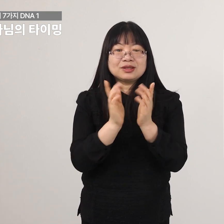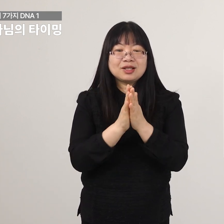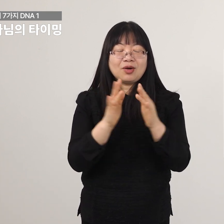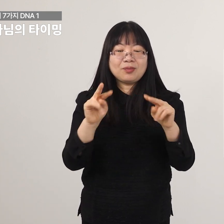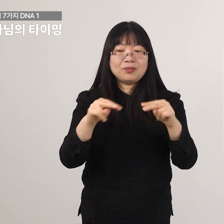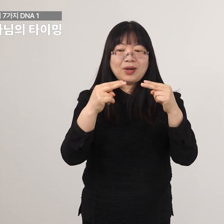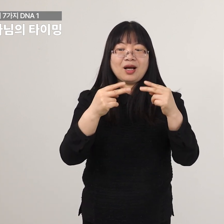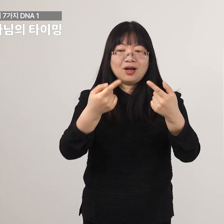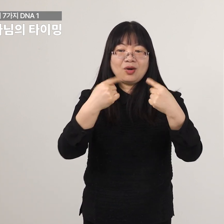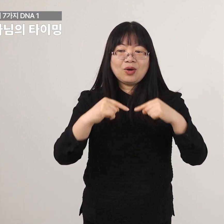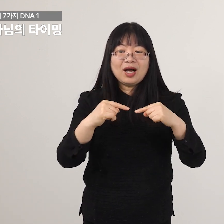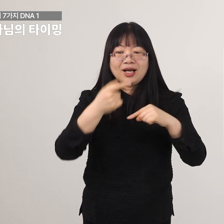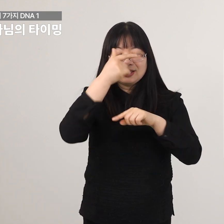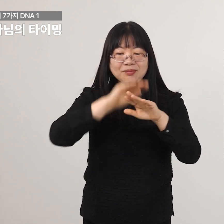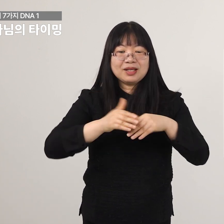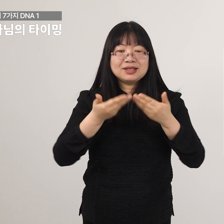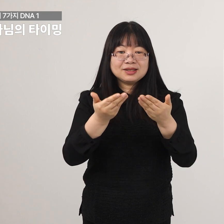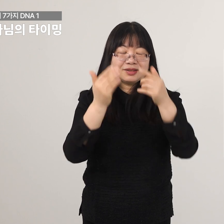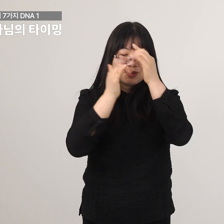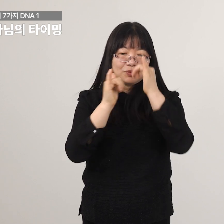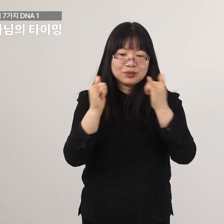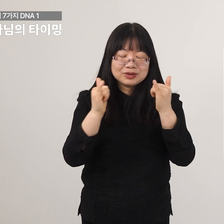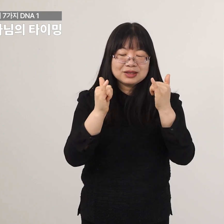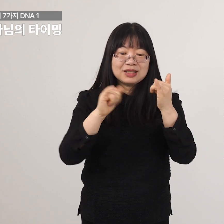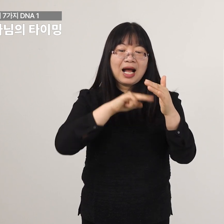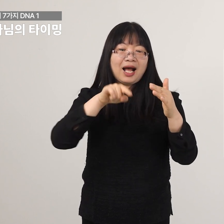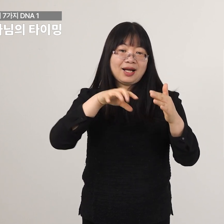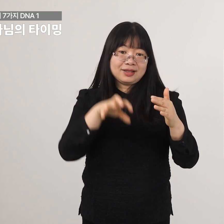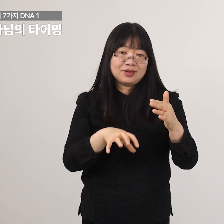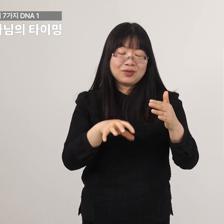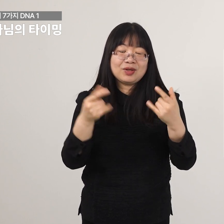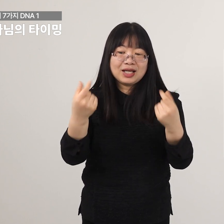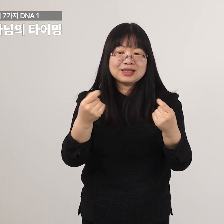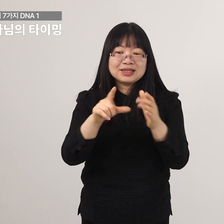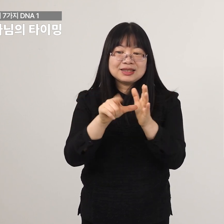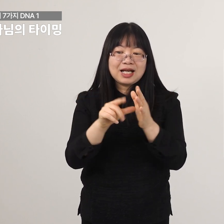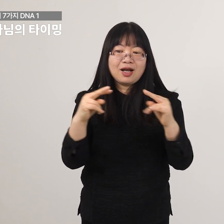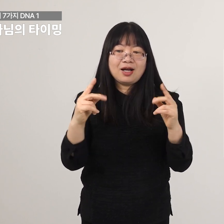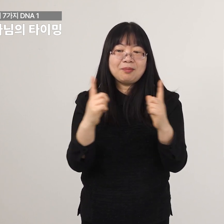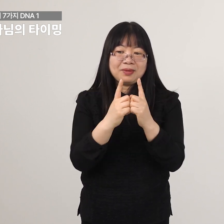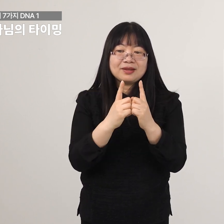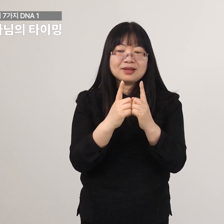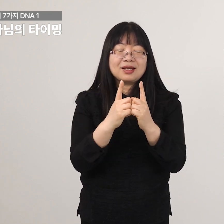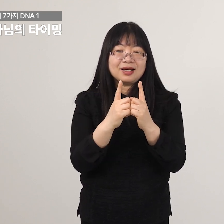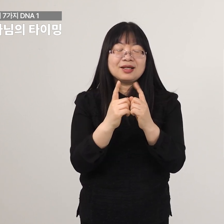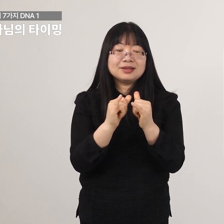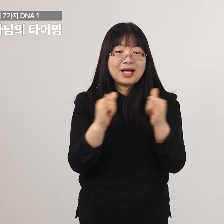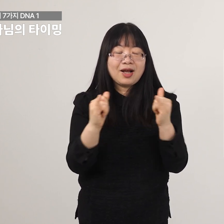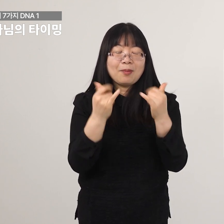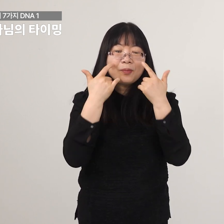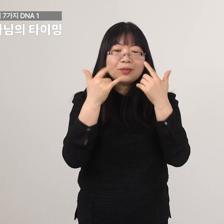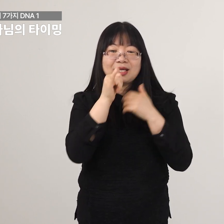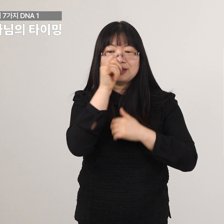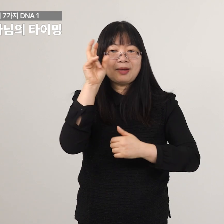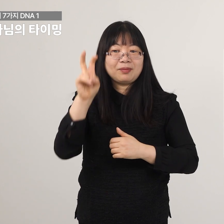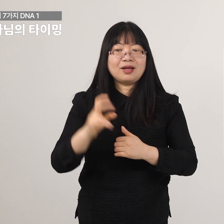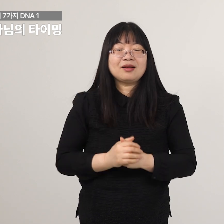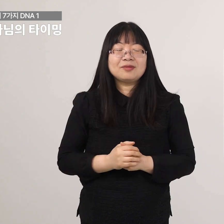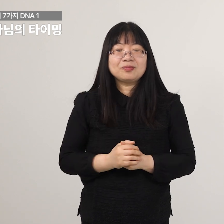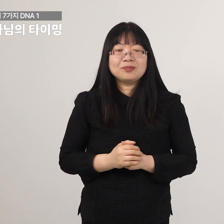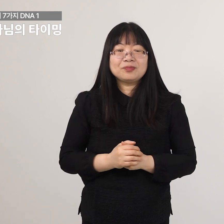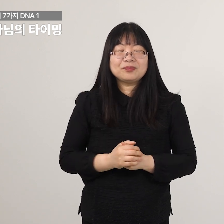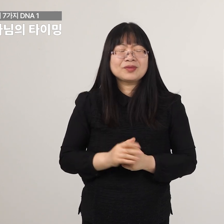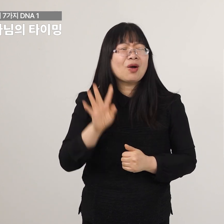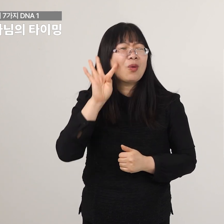현장에서 예배하는 모든 성도들 가운데에도 그런 시간과 마주 앉은 분들이 분명 계십니다.